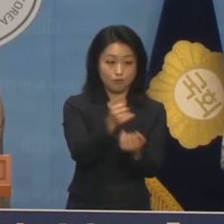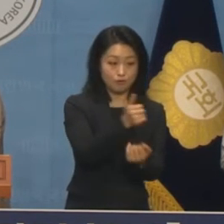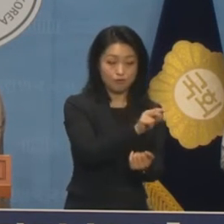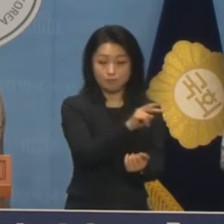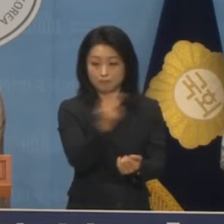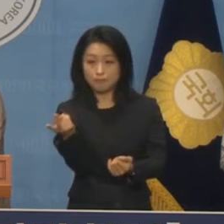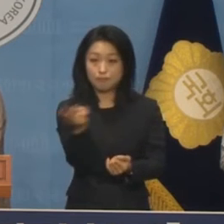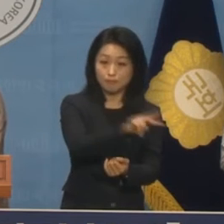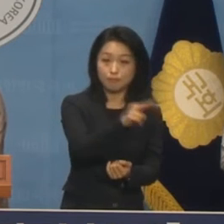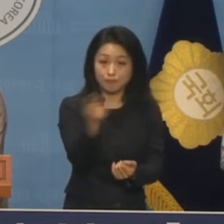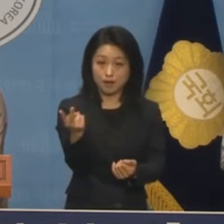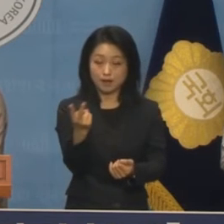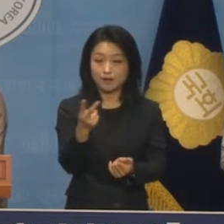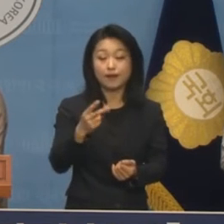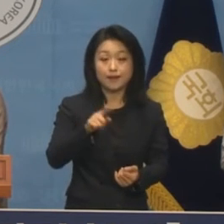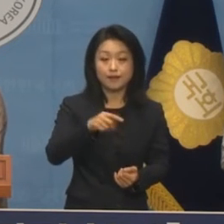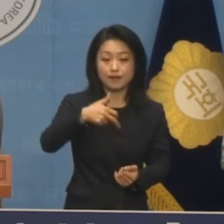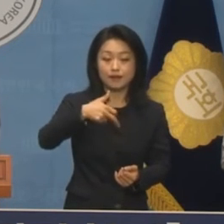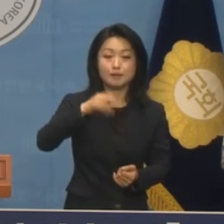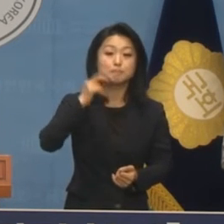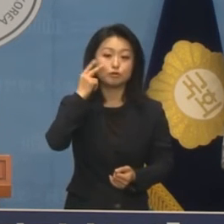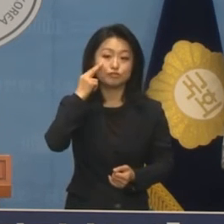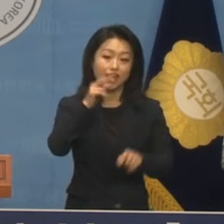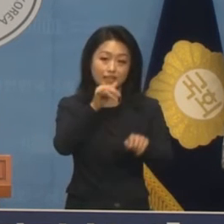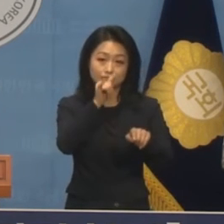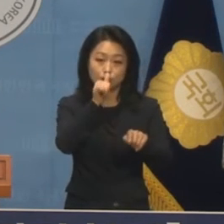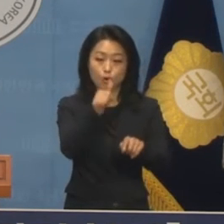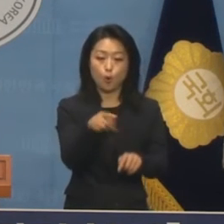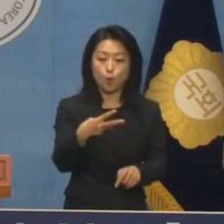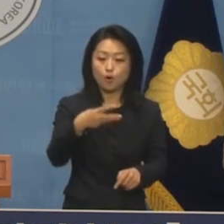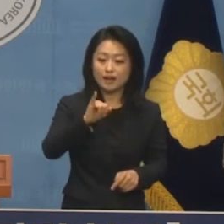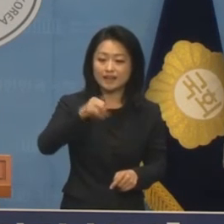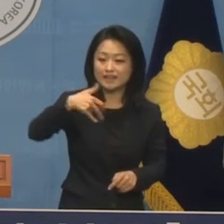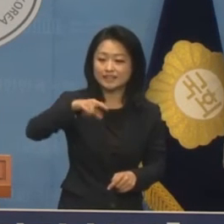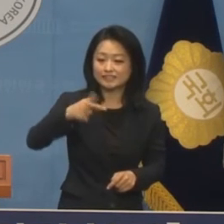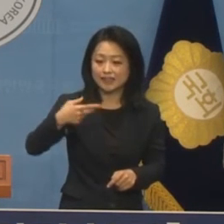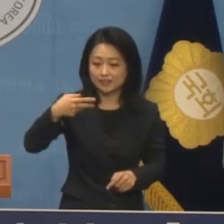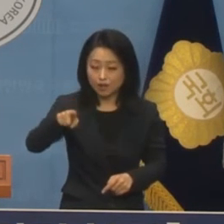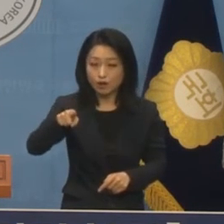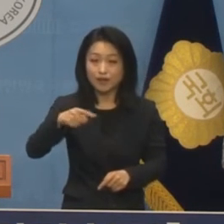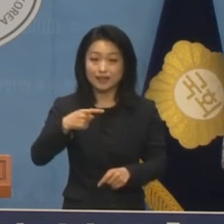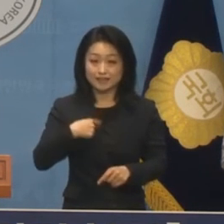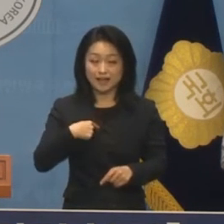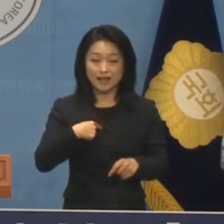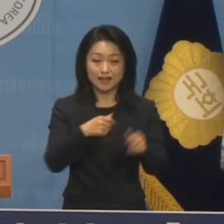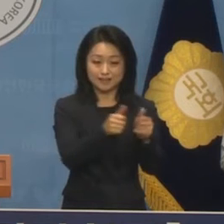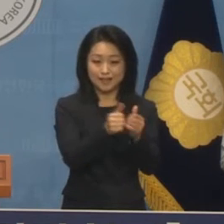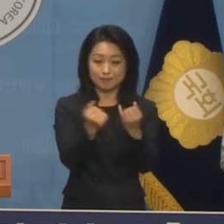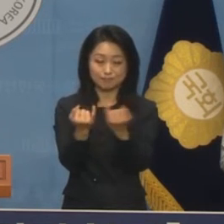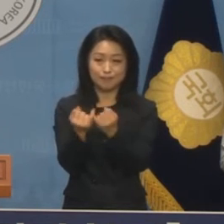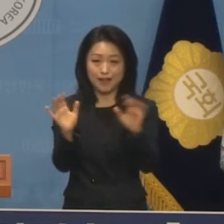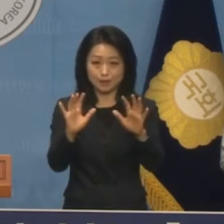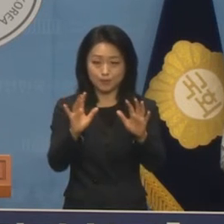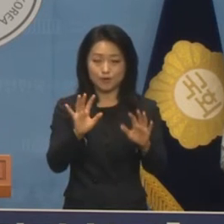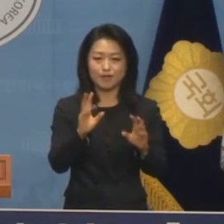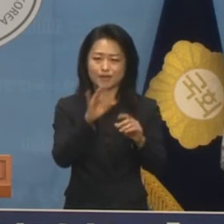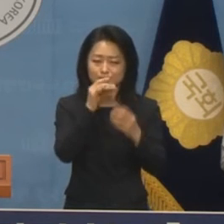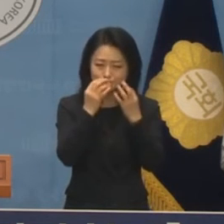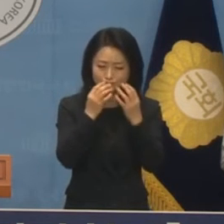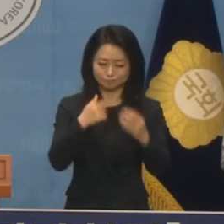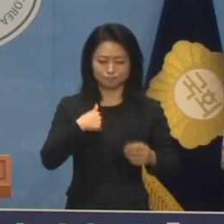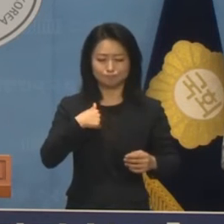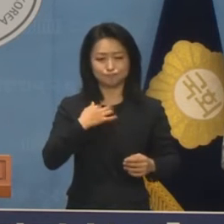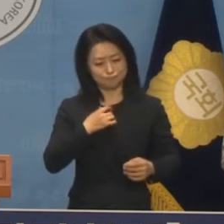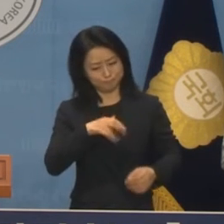사례가 캘리포니아에서 벌어지고 있어요. 폴리젠더, 나는 여러 가지의 성을 가지고 있다. 데미젠더,